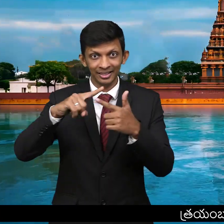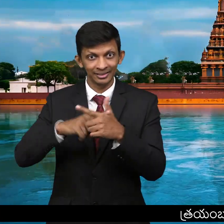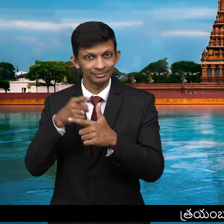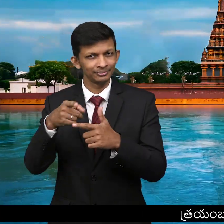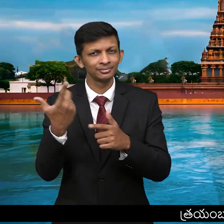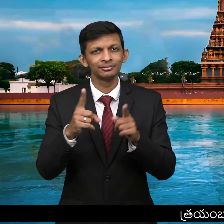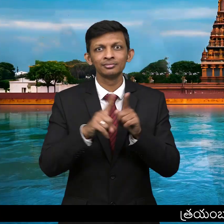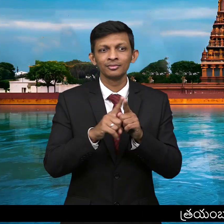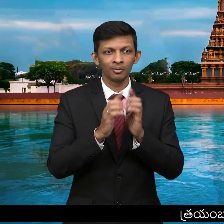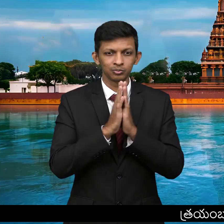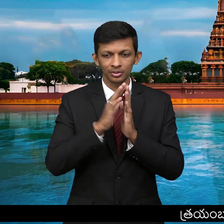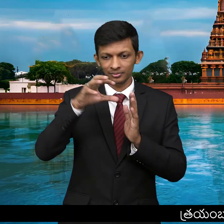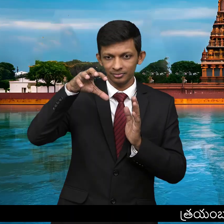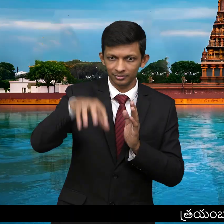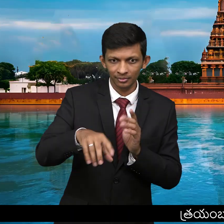త్రయంబకేశ్వర జ్యోతిర్లింగం